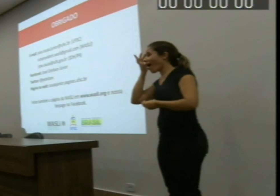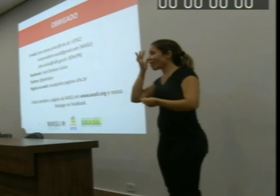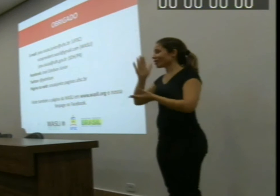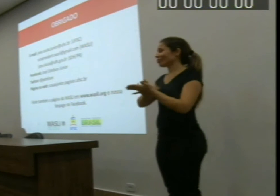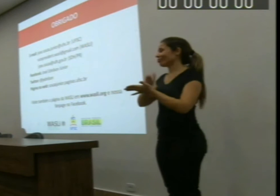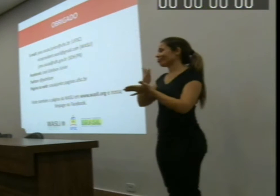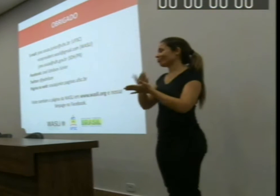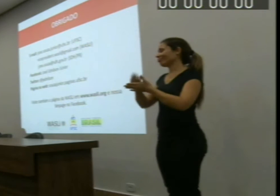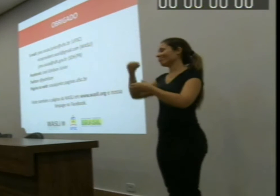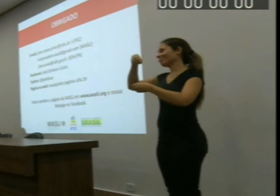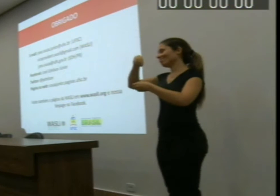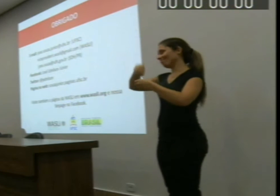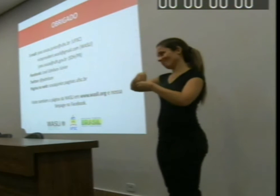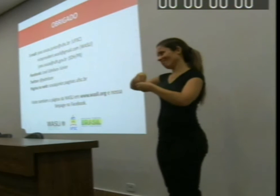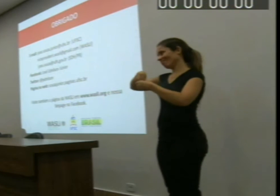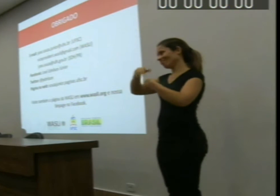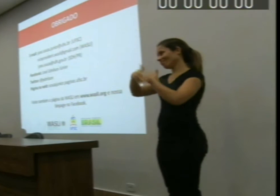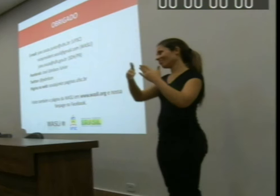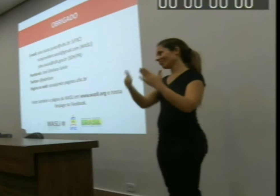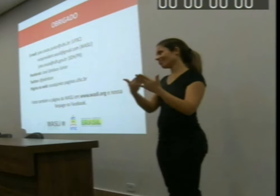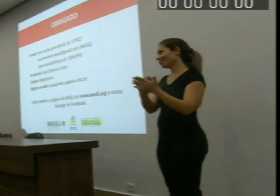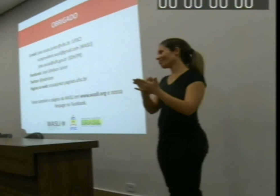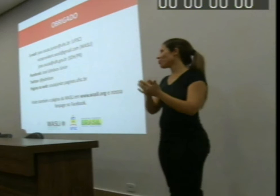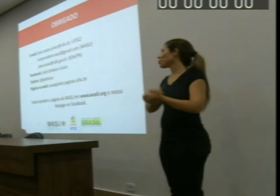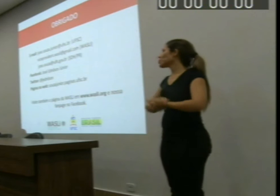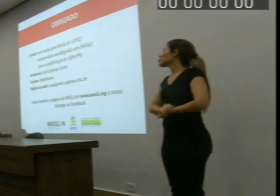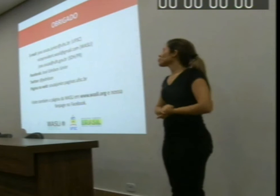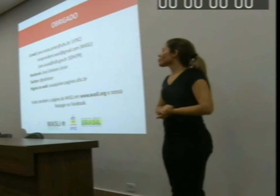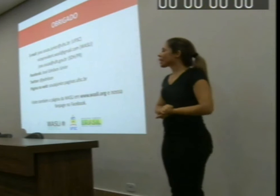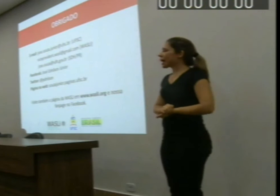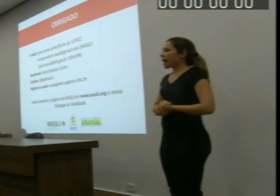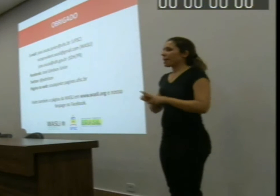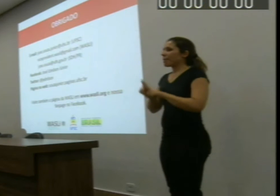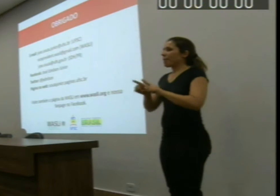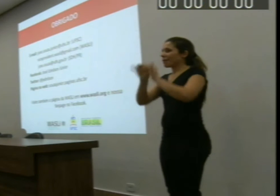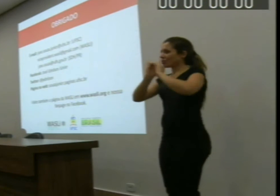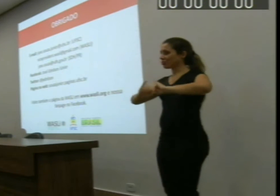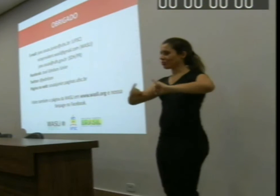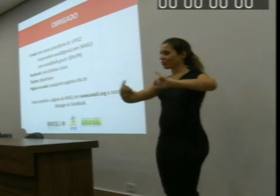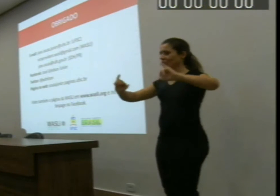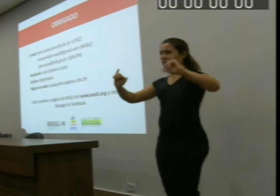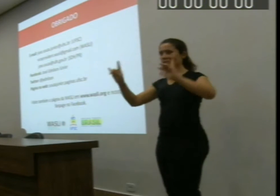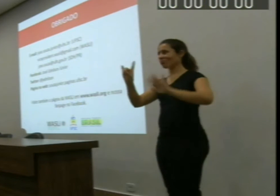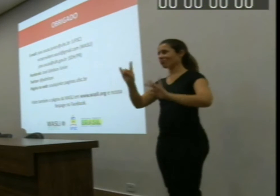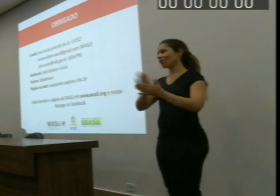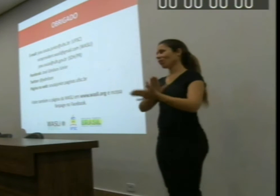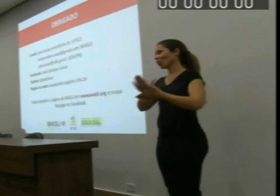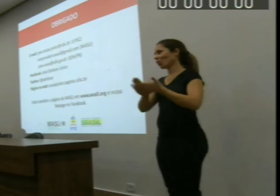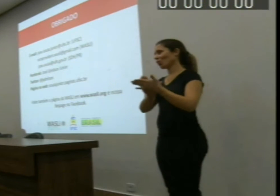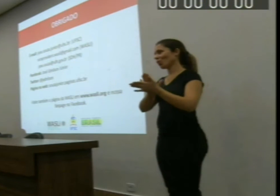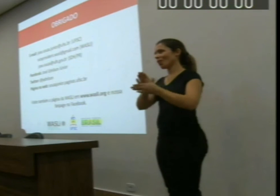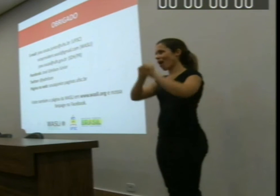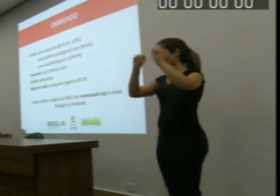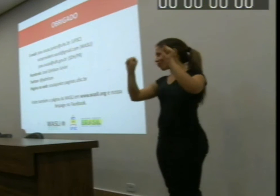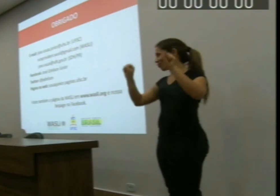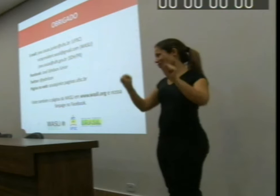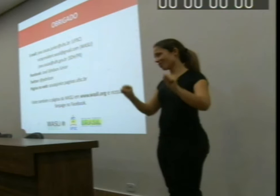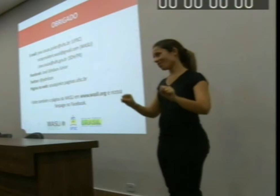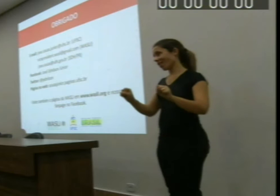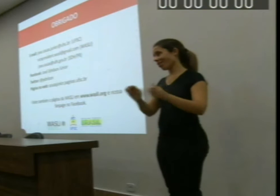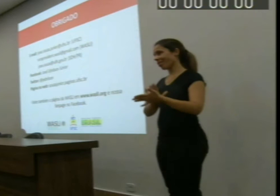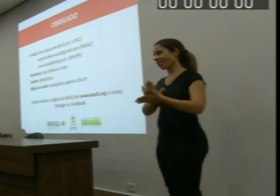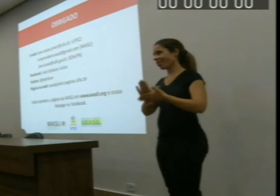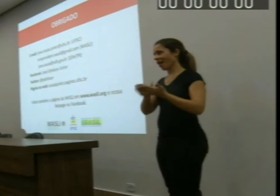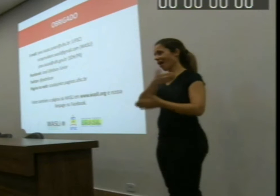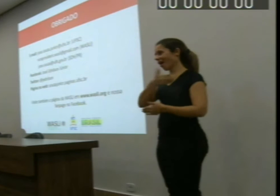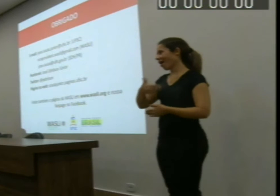apropriada pelo sistema nenhuma publicada ou distribuída pelo pelo pelo Ministério da Educação ou pela secretaria municipal